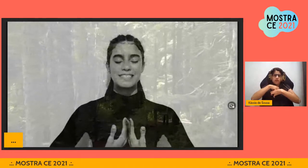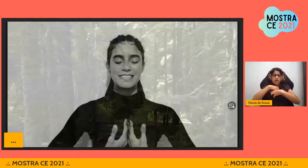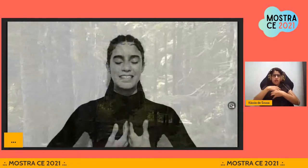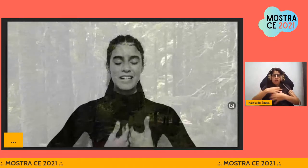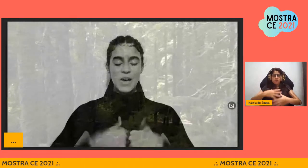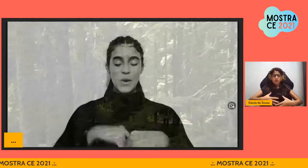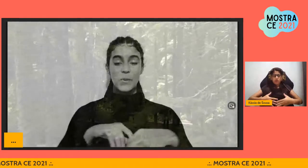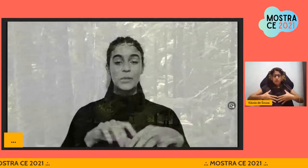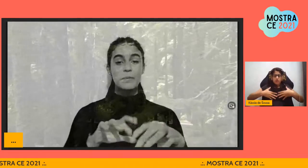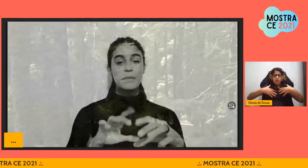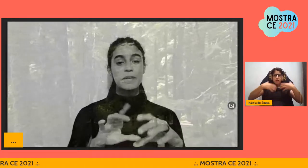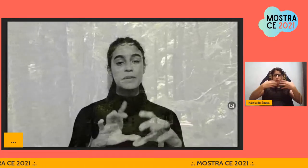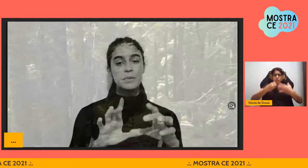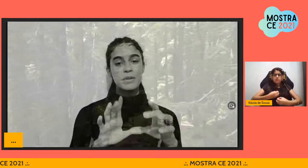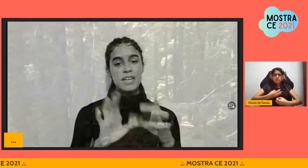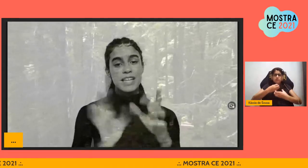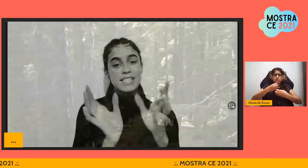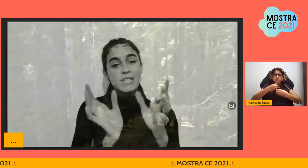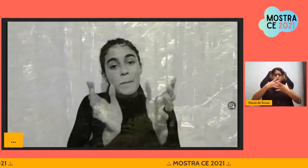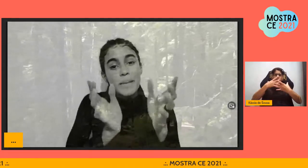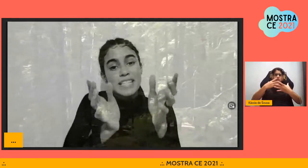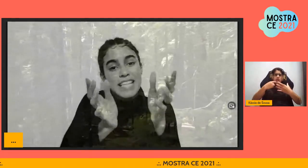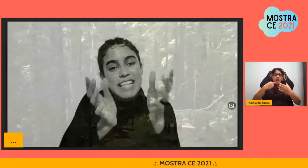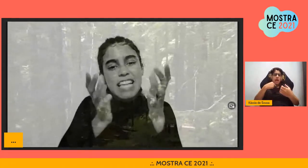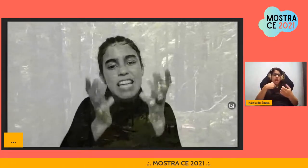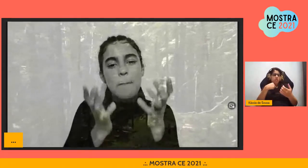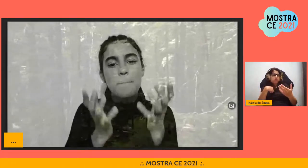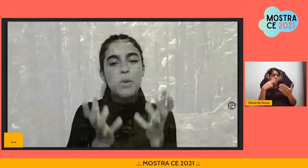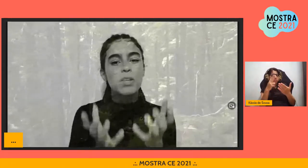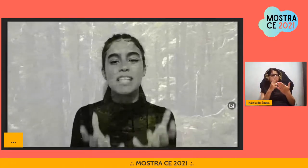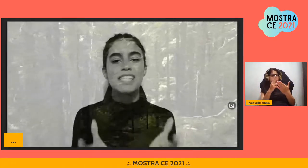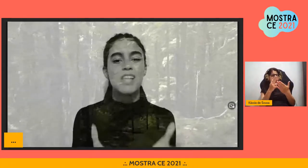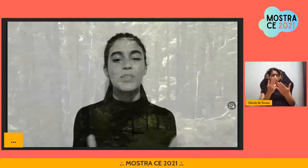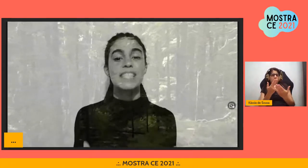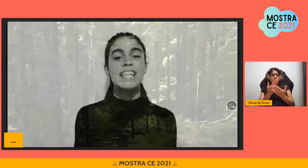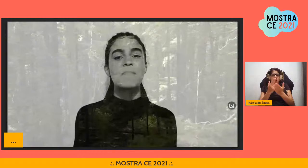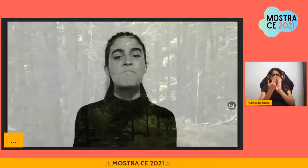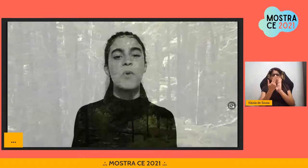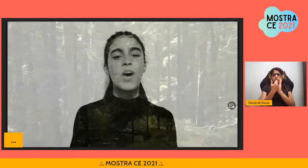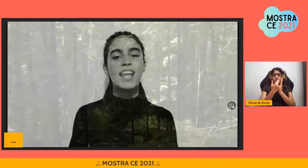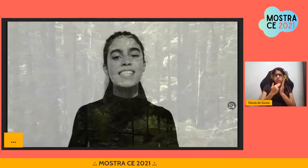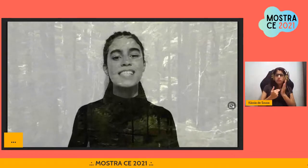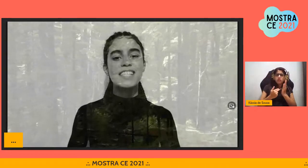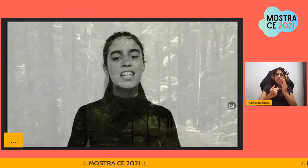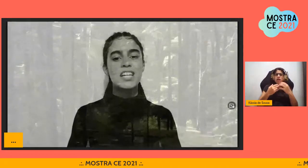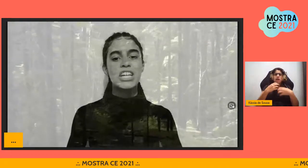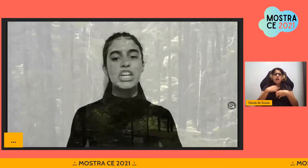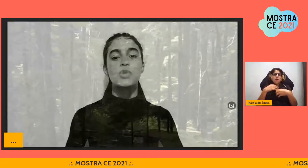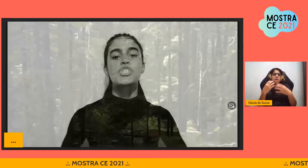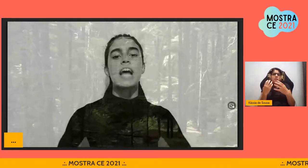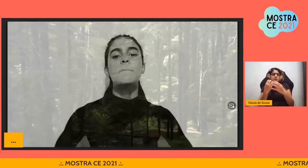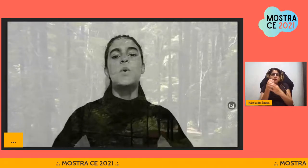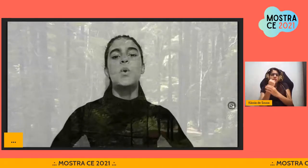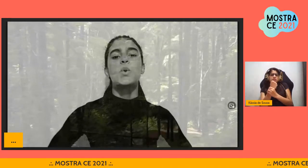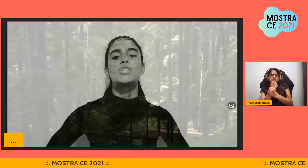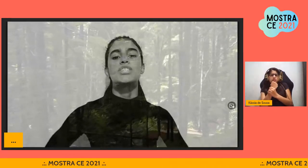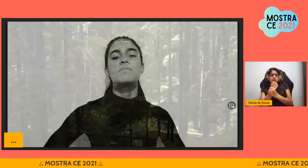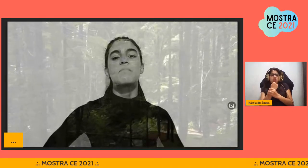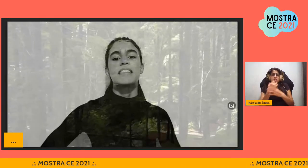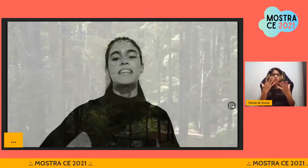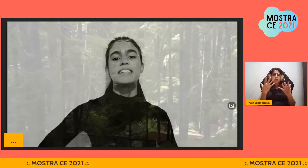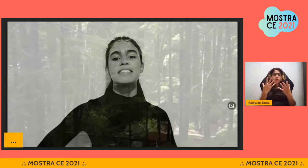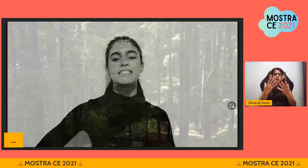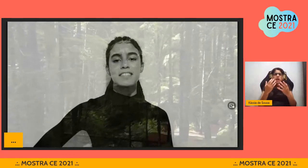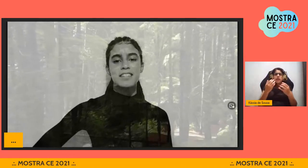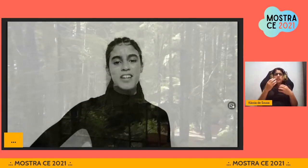alma. Quando eu me pinto, sinto a presença e a proteção das caboclas e dos caboclos